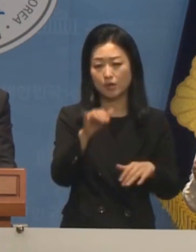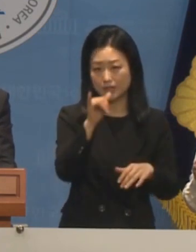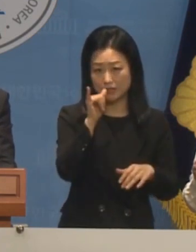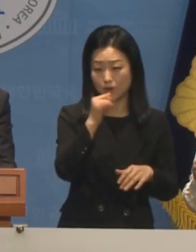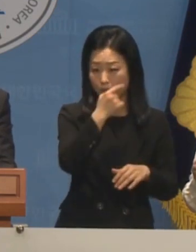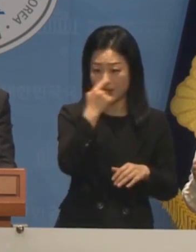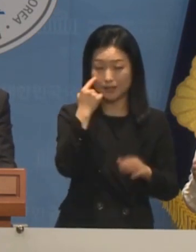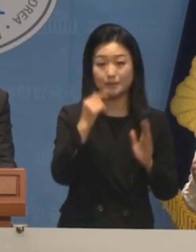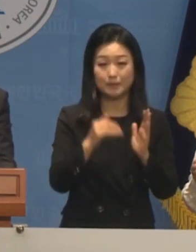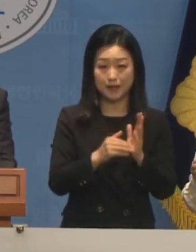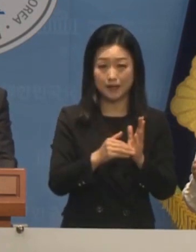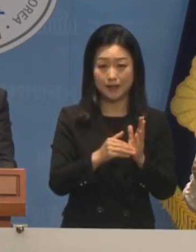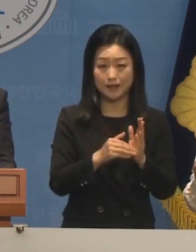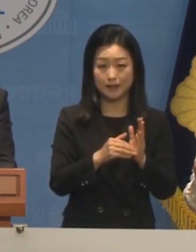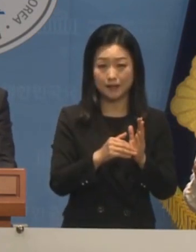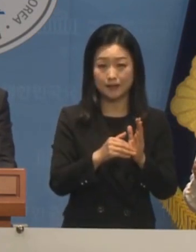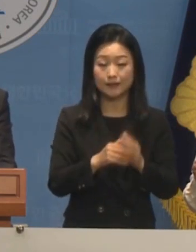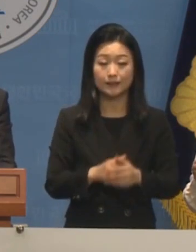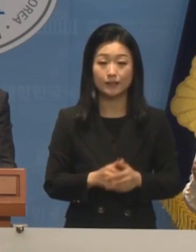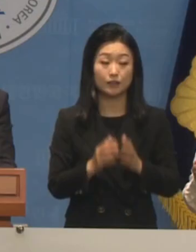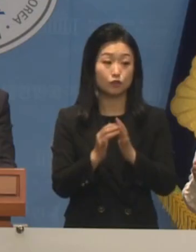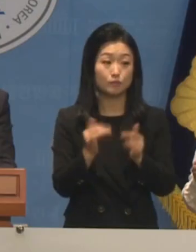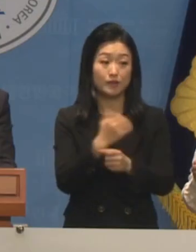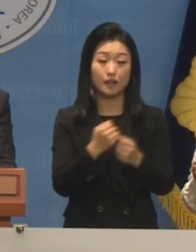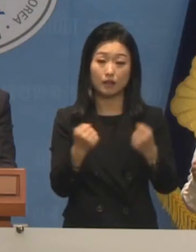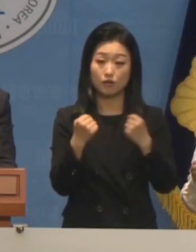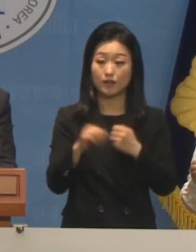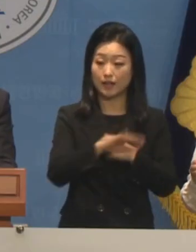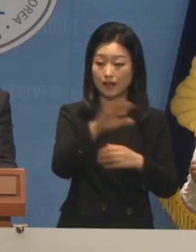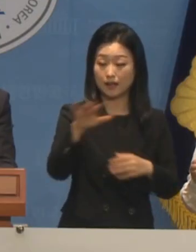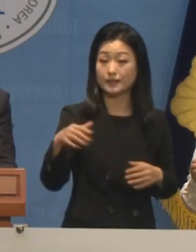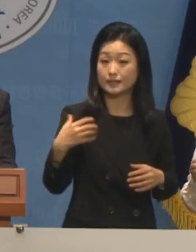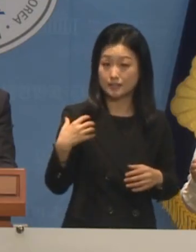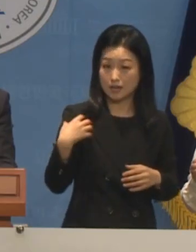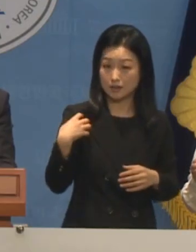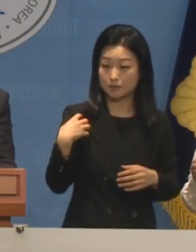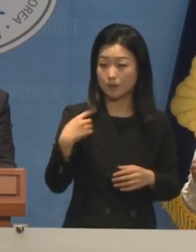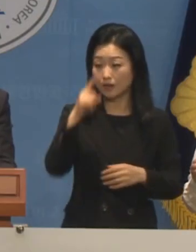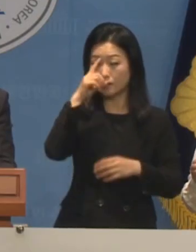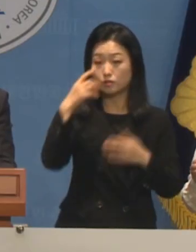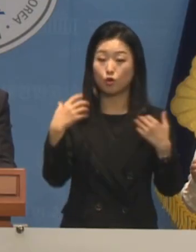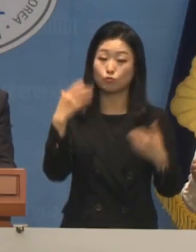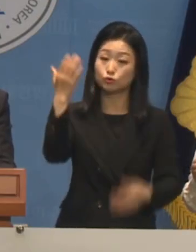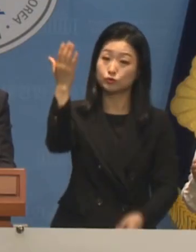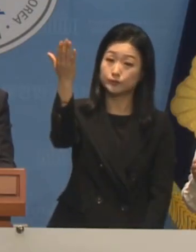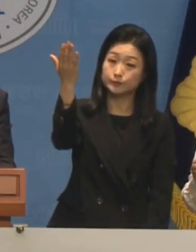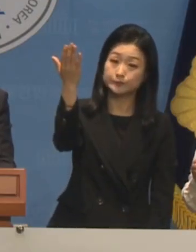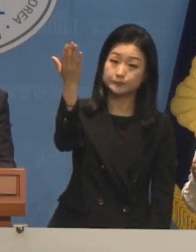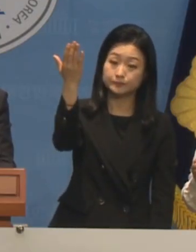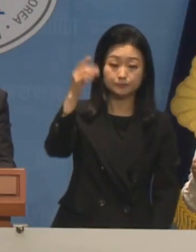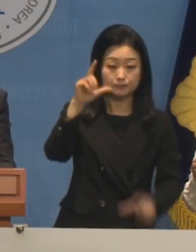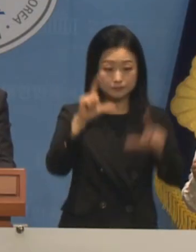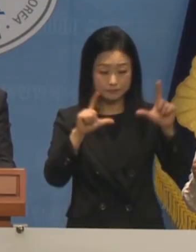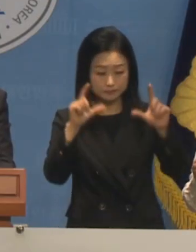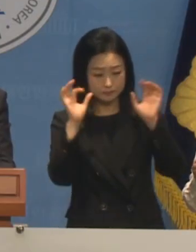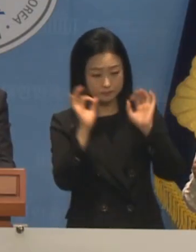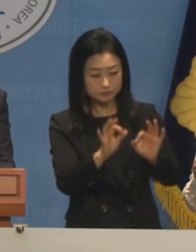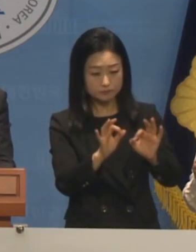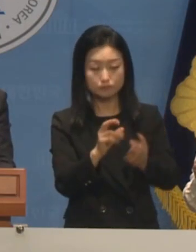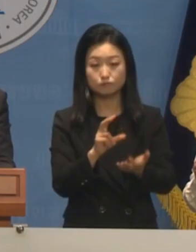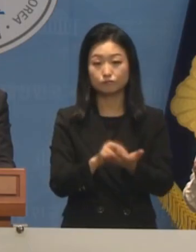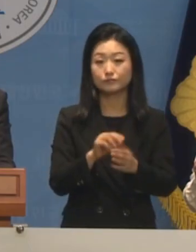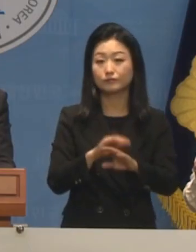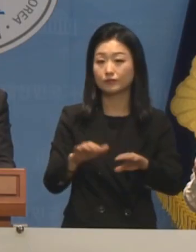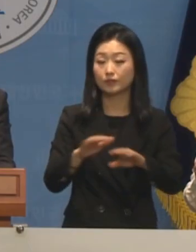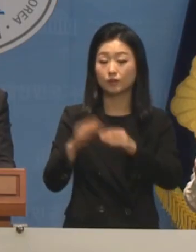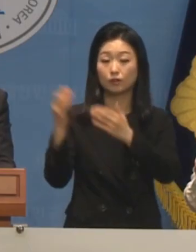확인이 되었습니다 국민의 건강을 책임지는 보금 복지부에서는 이러한 현실이 개선될 수 있도록